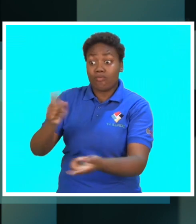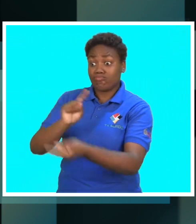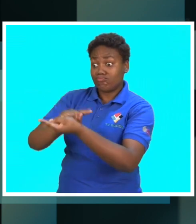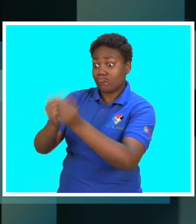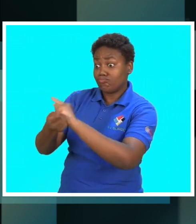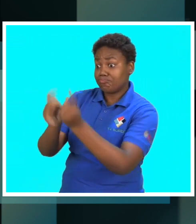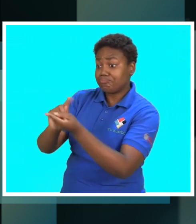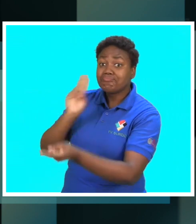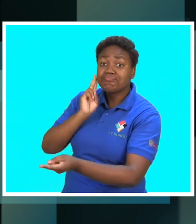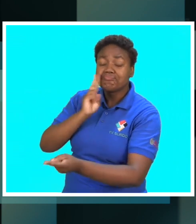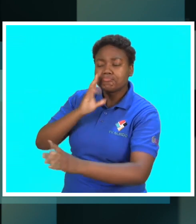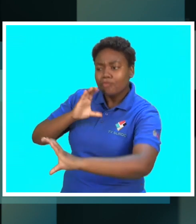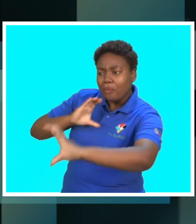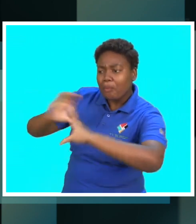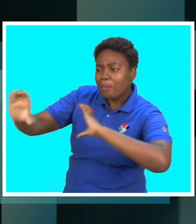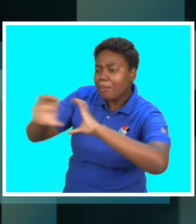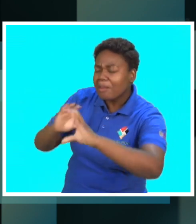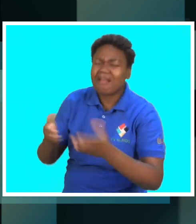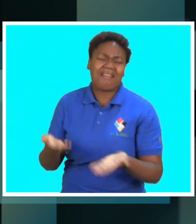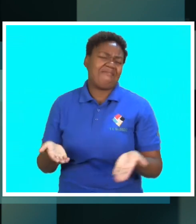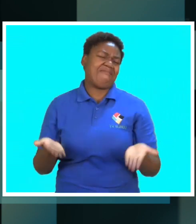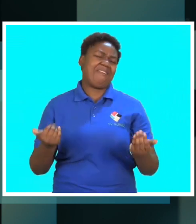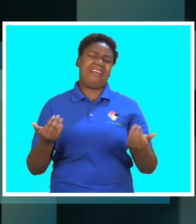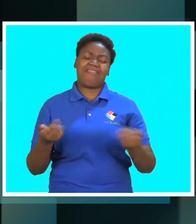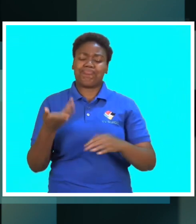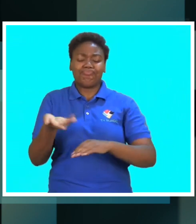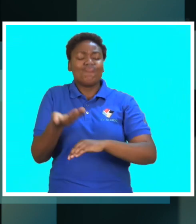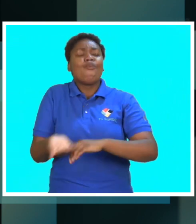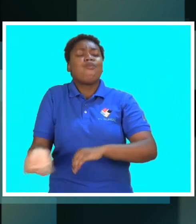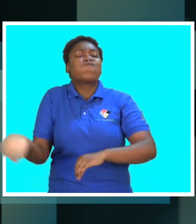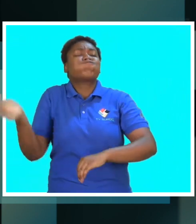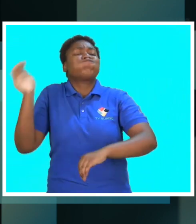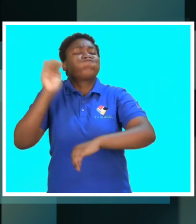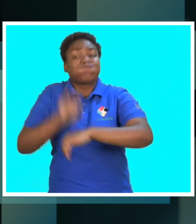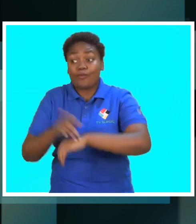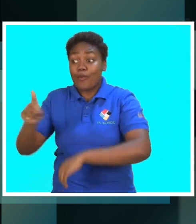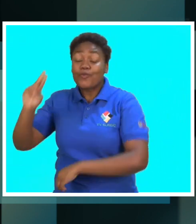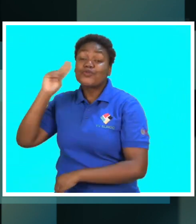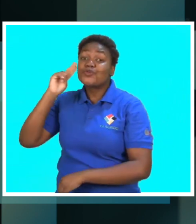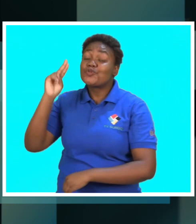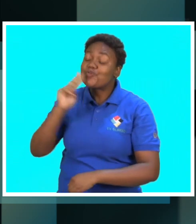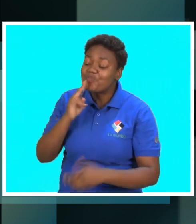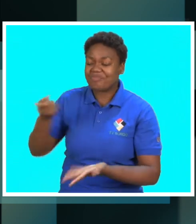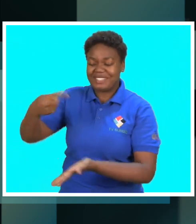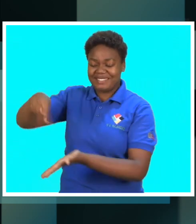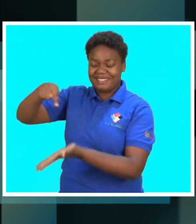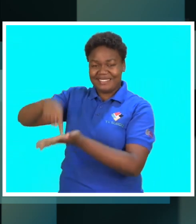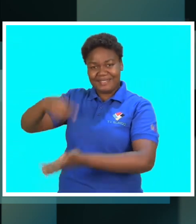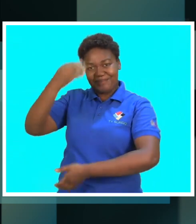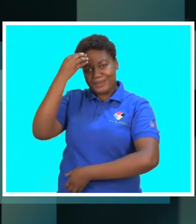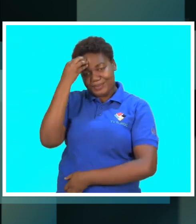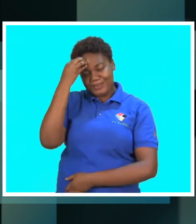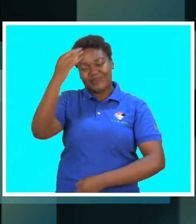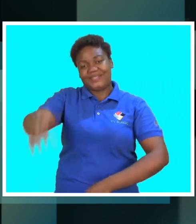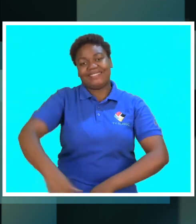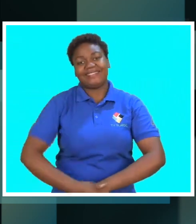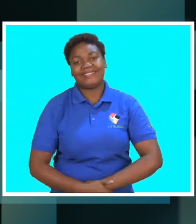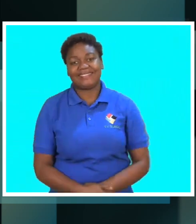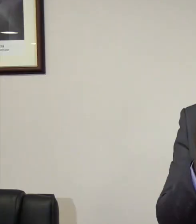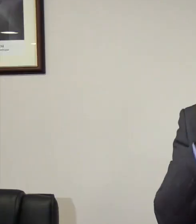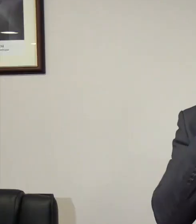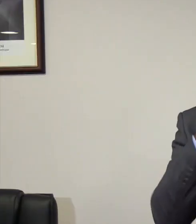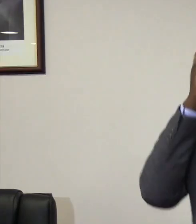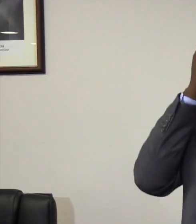em Maputo e visa facilitar a comunicação entre os profissionais daquele ministério e surdos.